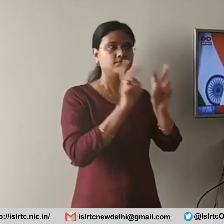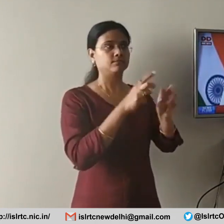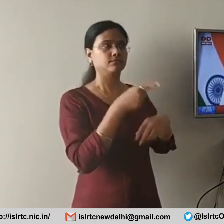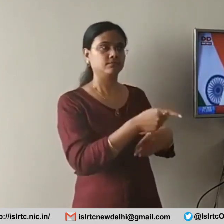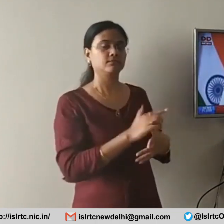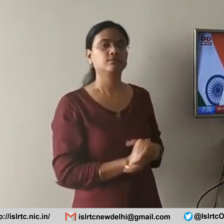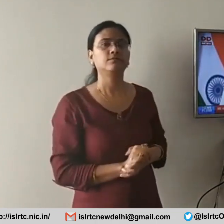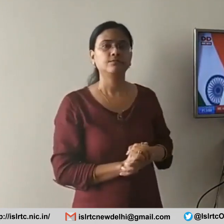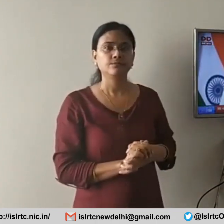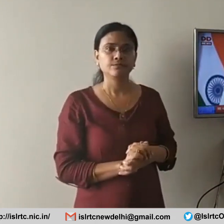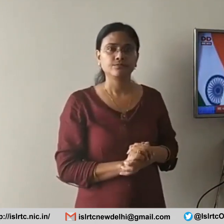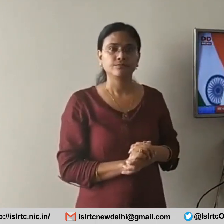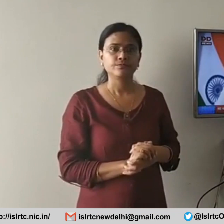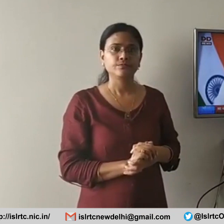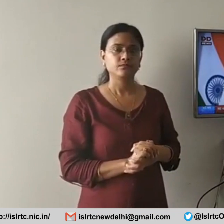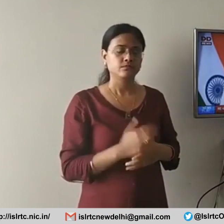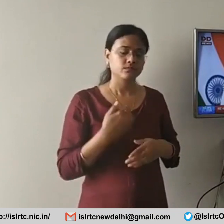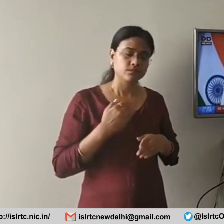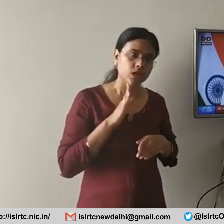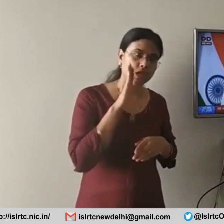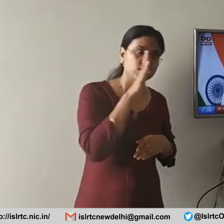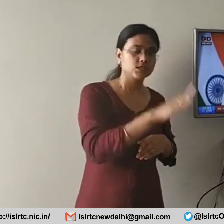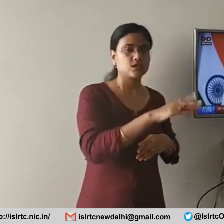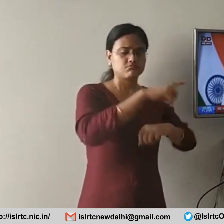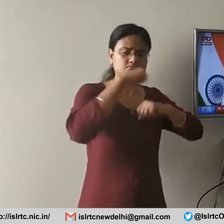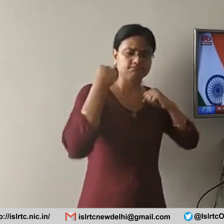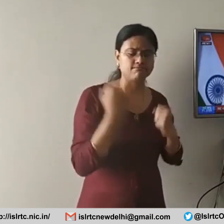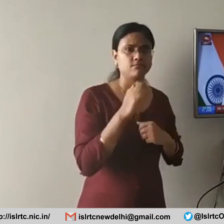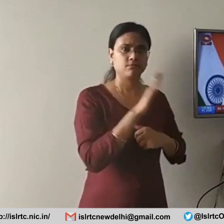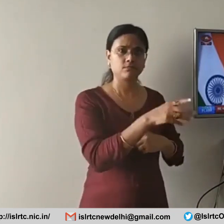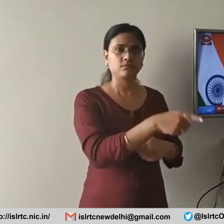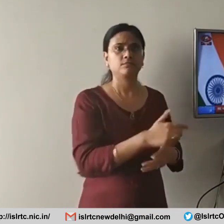होगी, कठोर कदम उठाने होंगे।